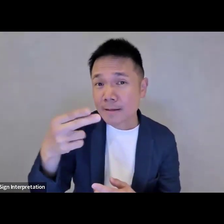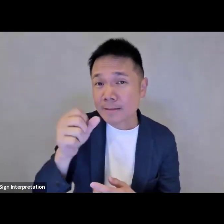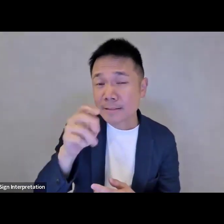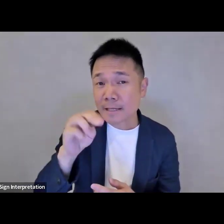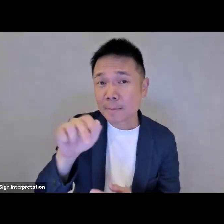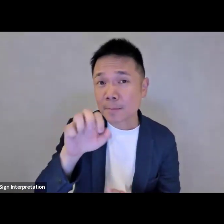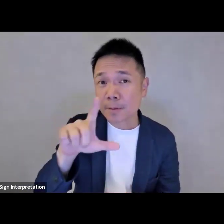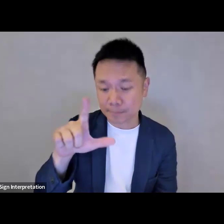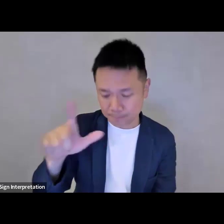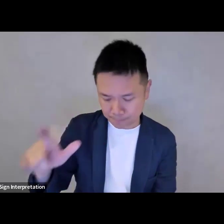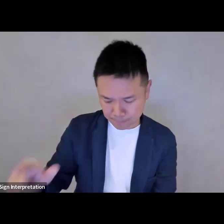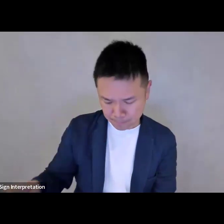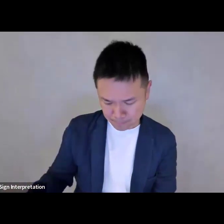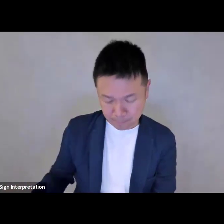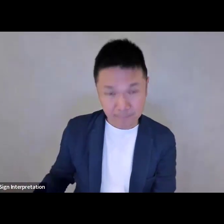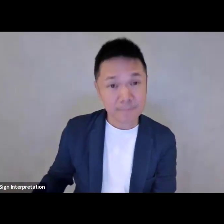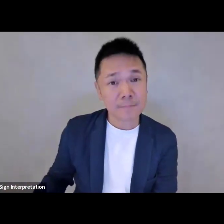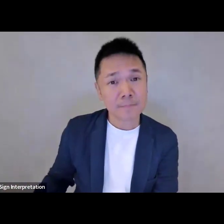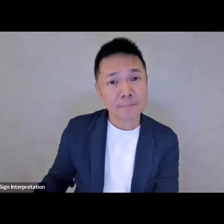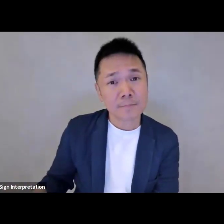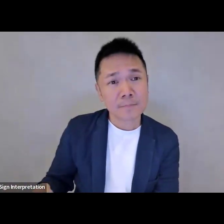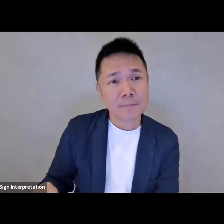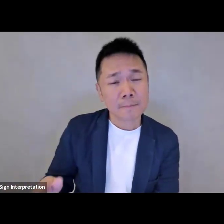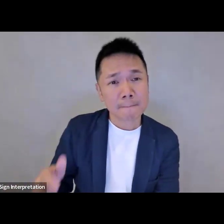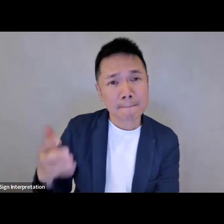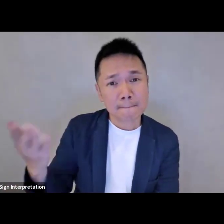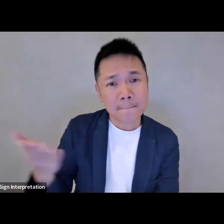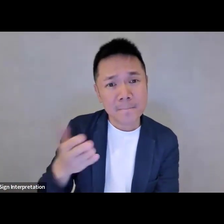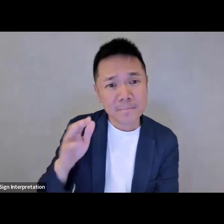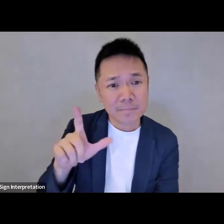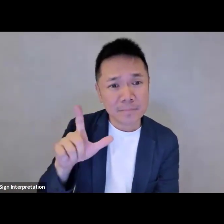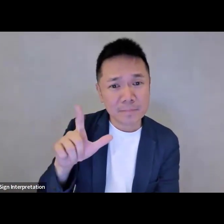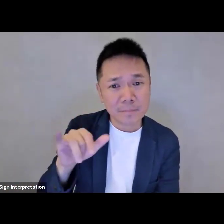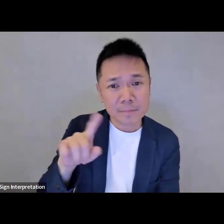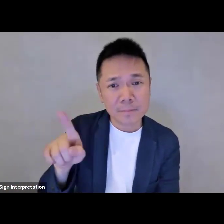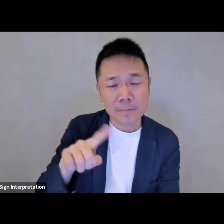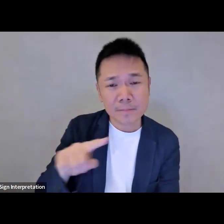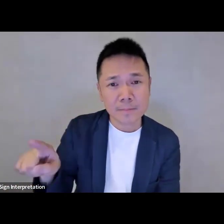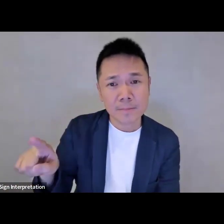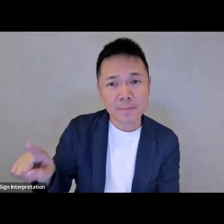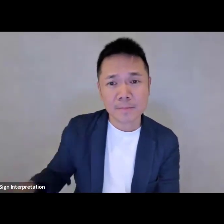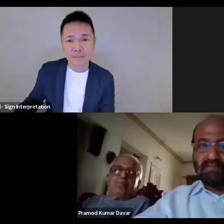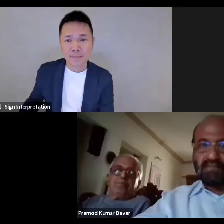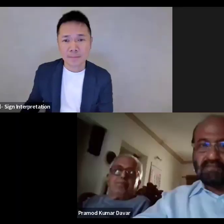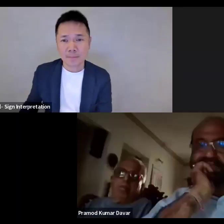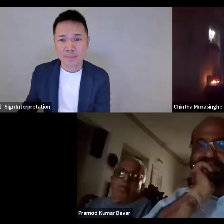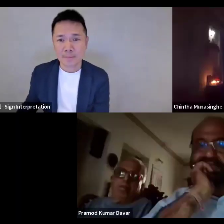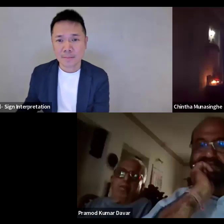Samuel，